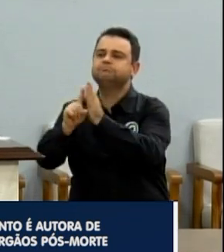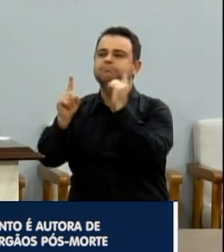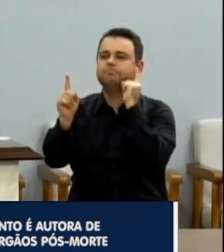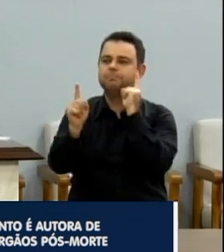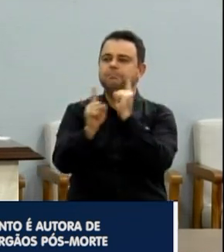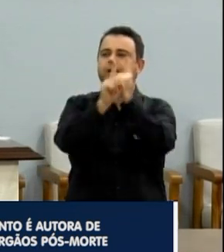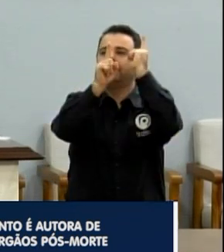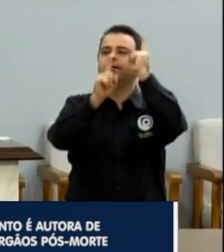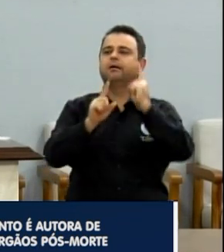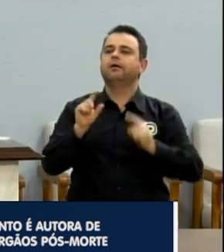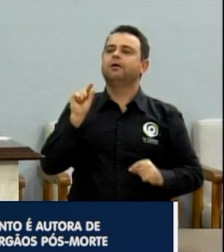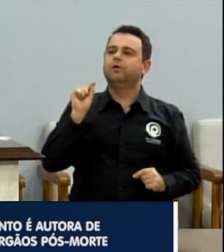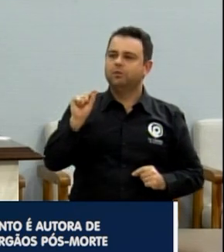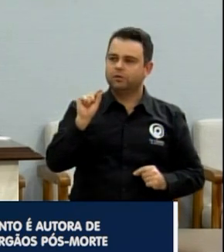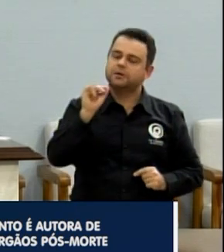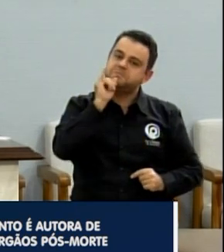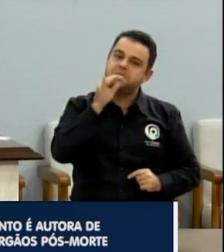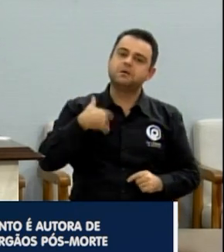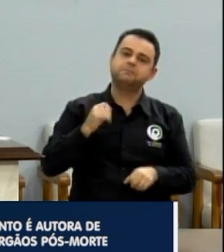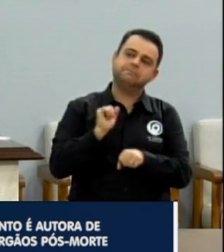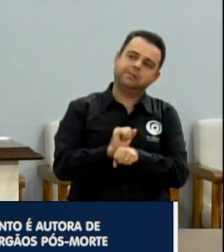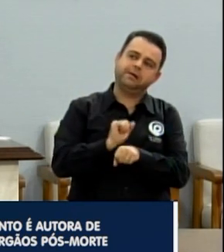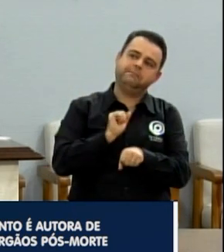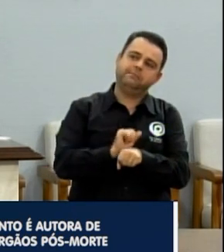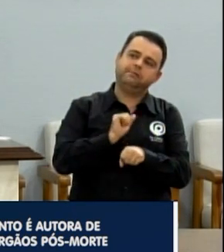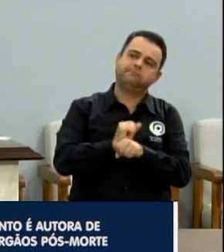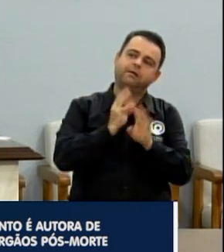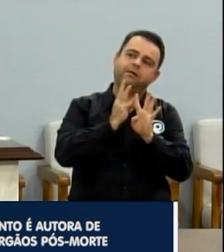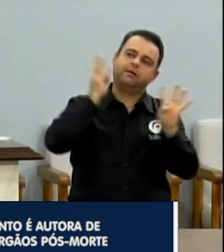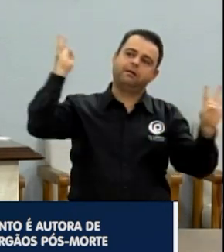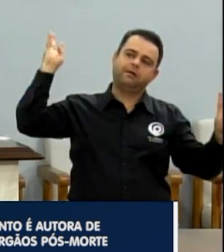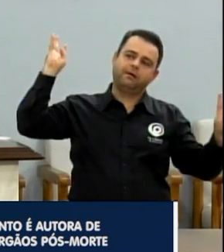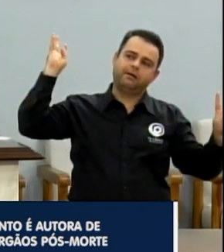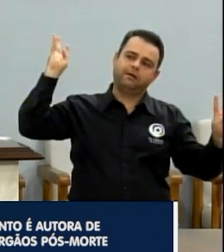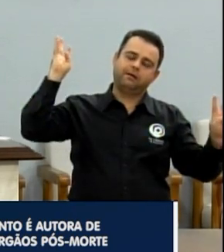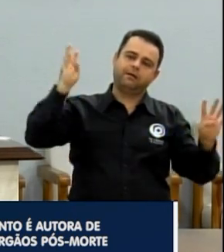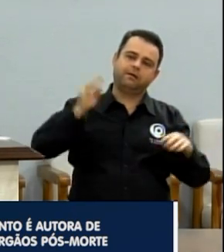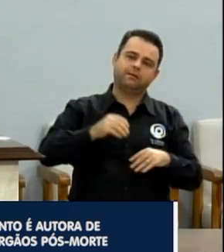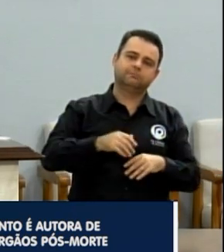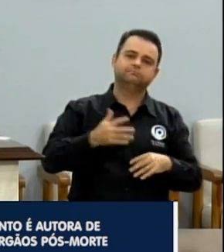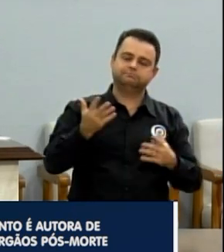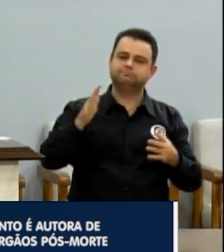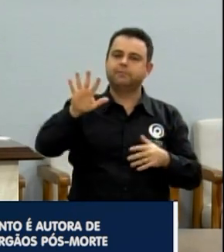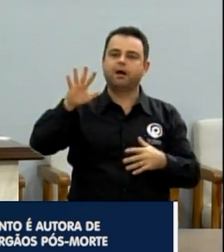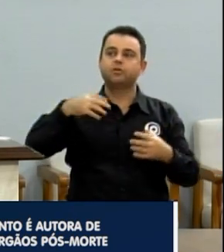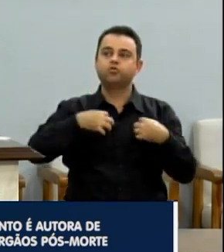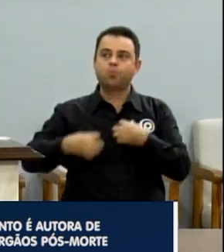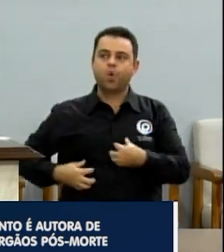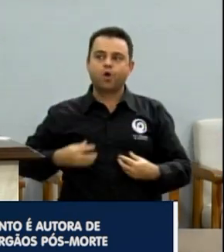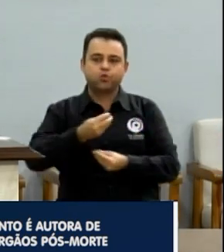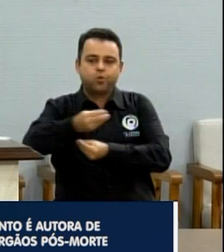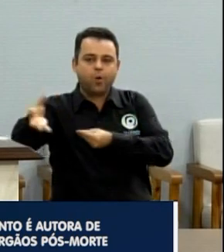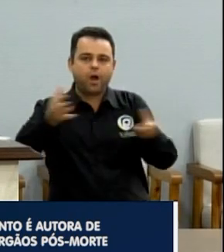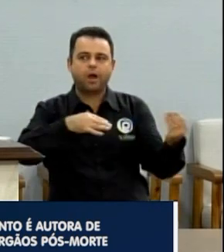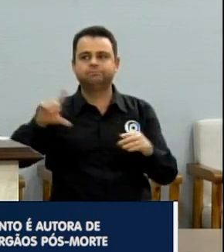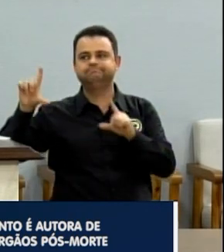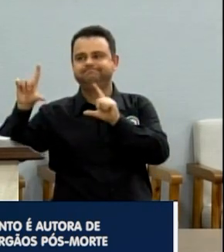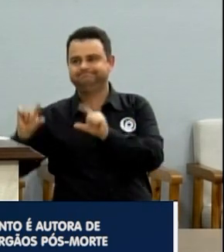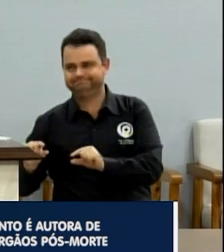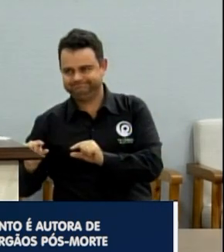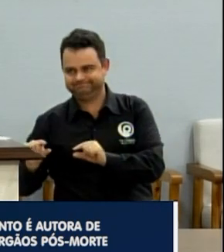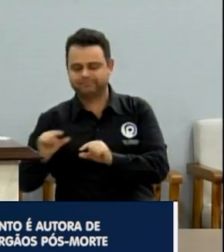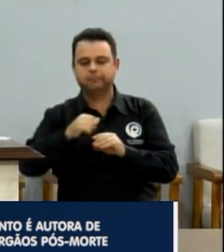você estar na fila de transplantes do que ser um doador de órgãos. E, bom, além dessa relevância social,